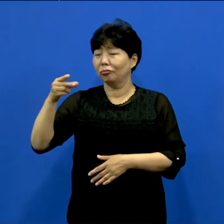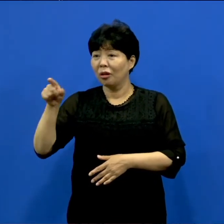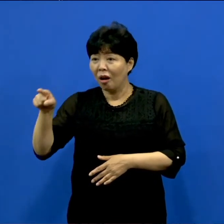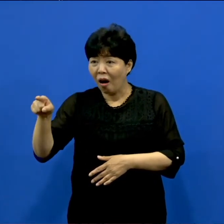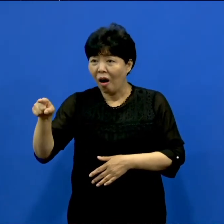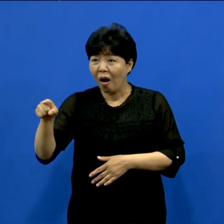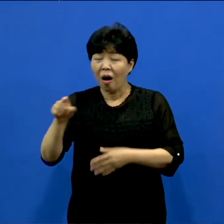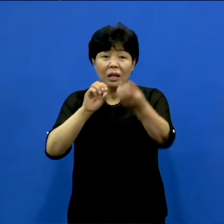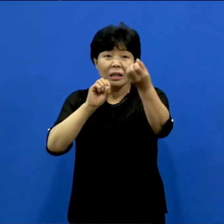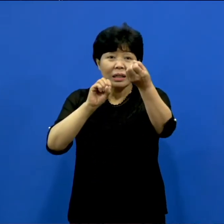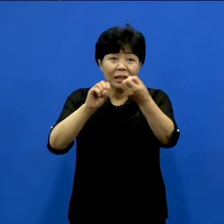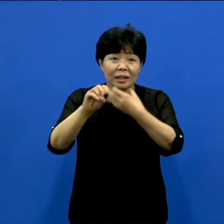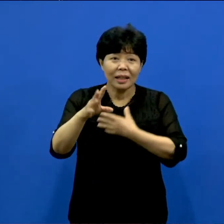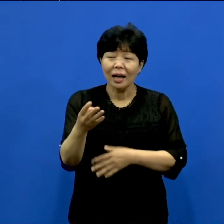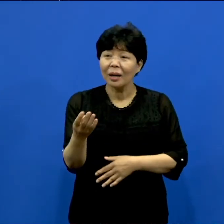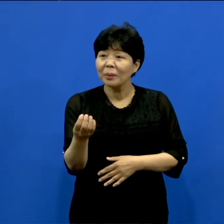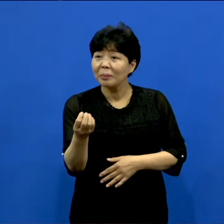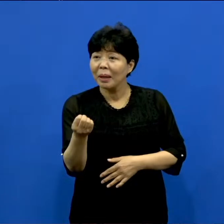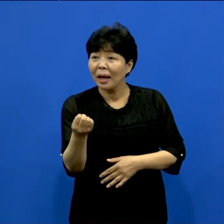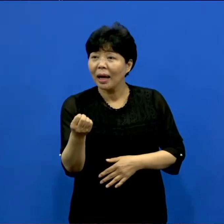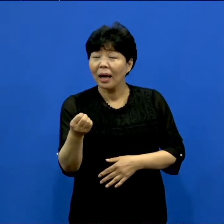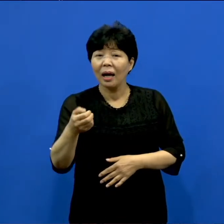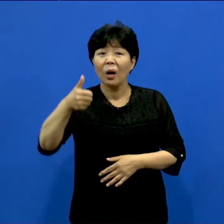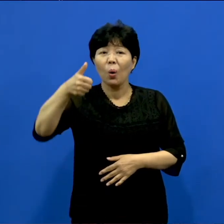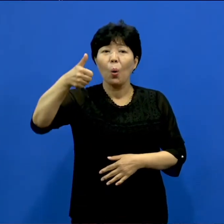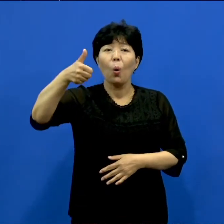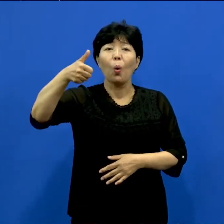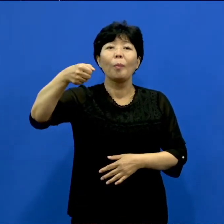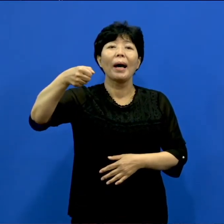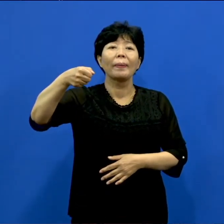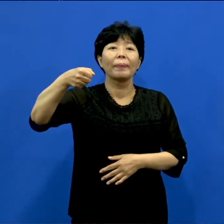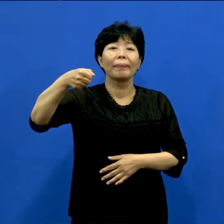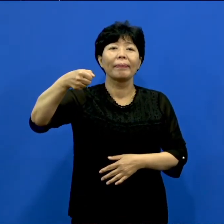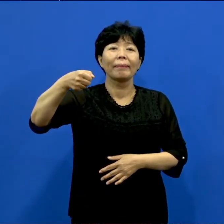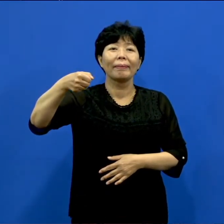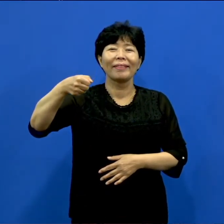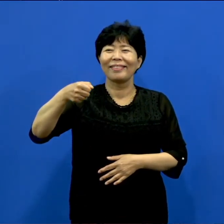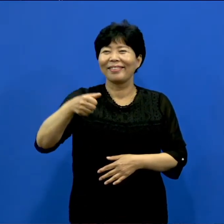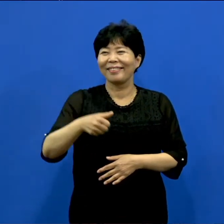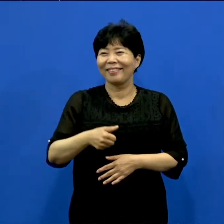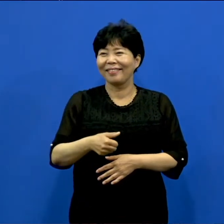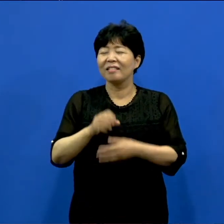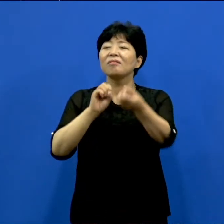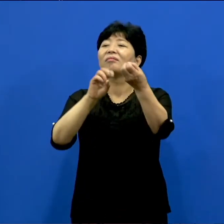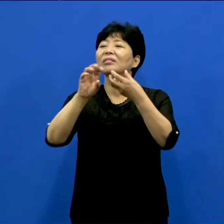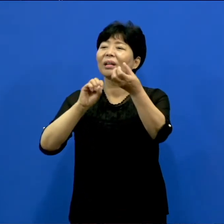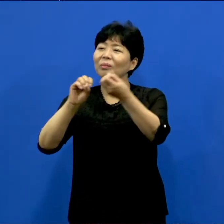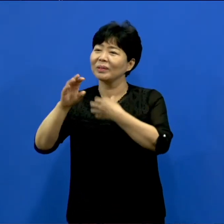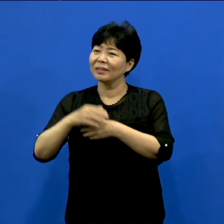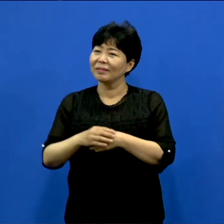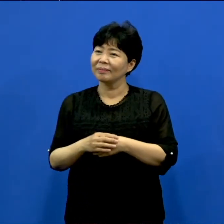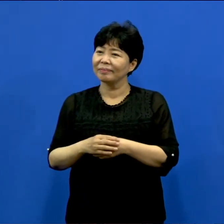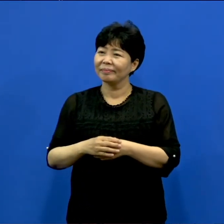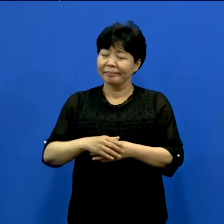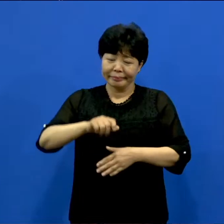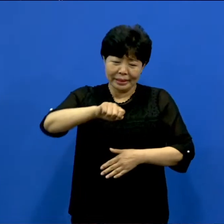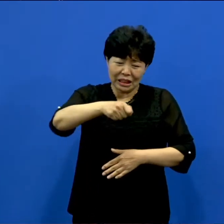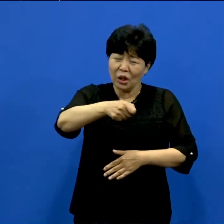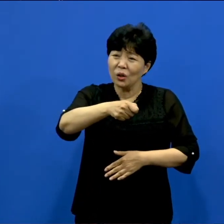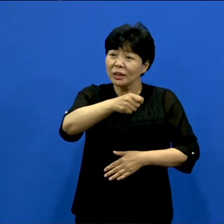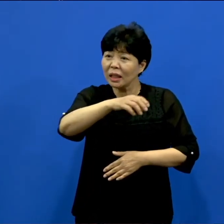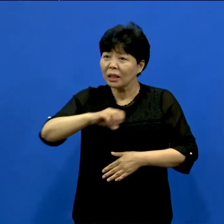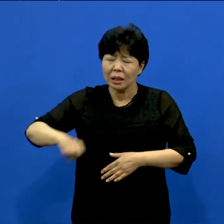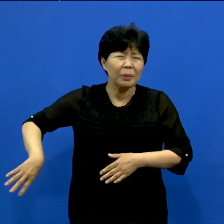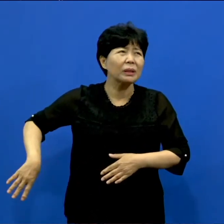진짜 조지 물러도 그랬어요 여러분. 어떤 때는 창고에, 깜깜한 창고에 들어가서 열쇠를 잊어버렸어요. 하나님 열쇠 찾게 해주세요 하는데